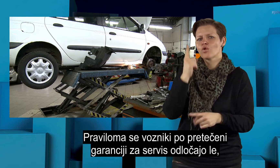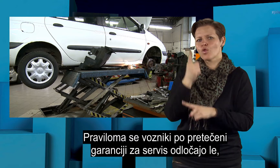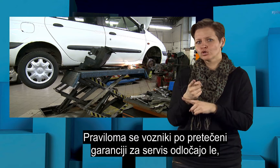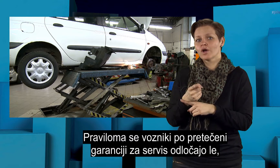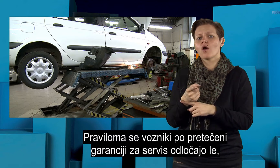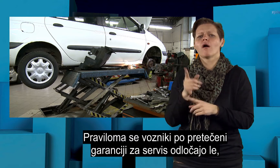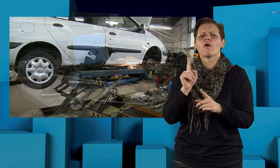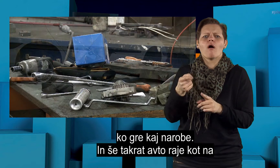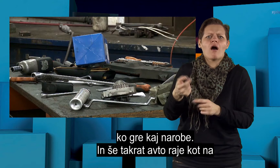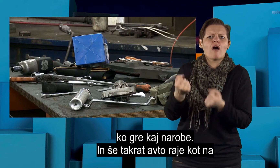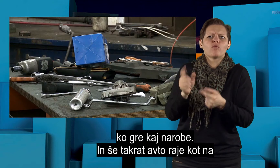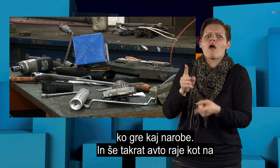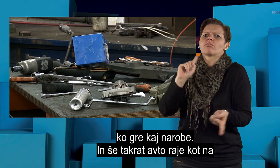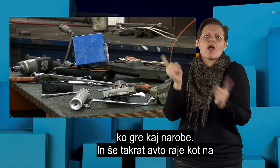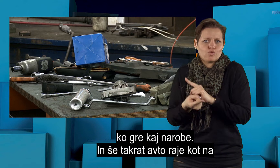narobe.